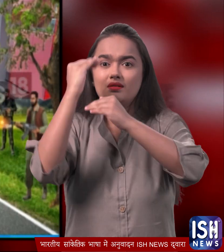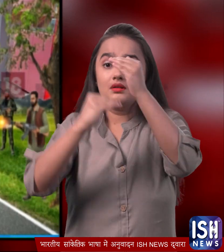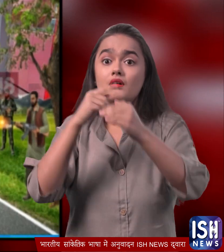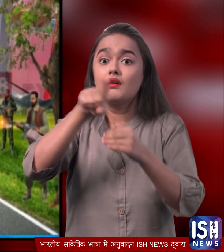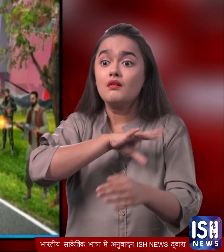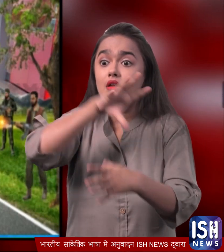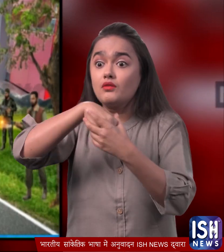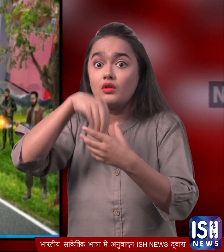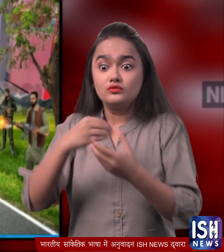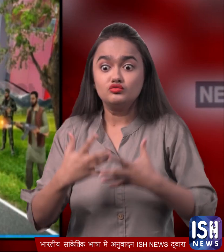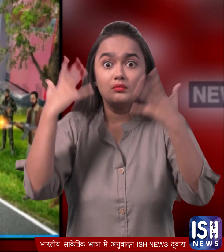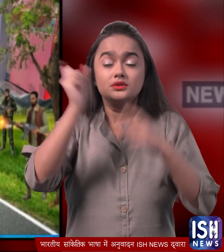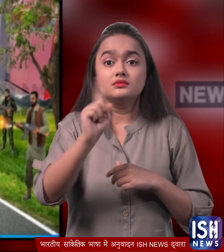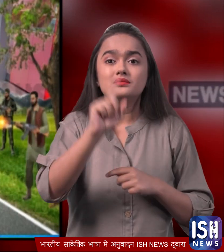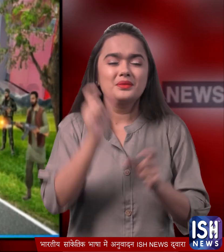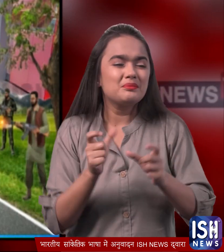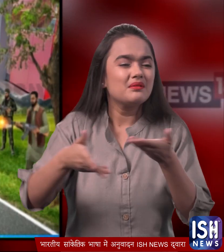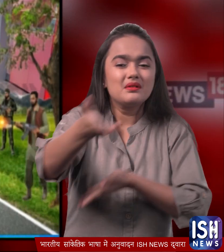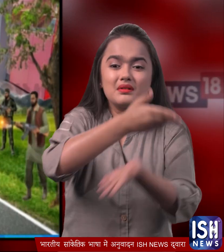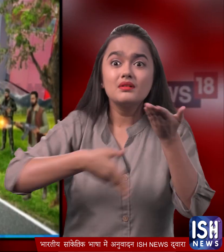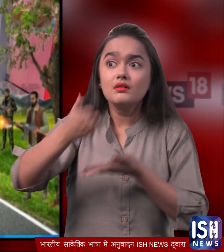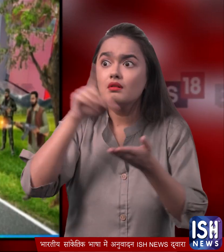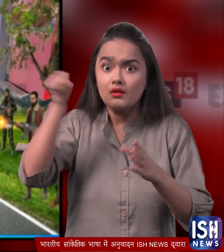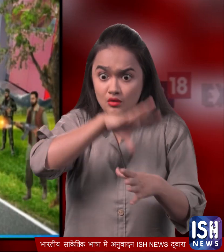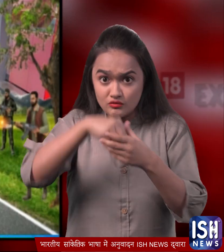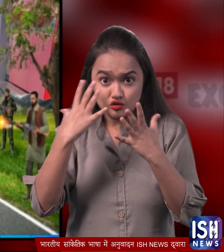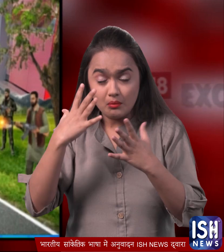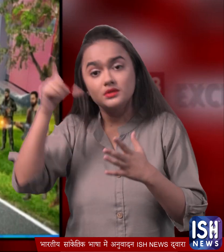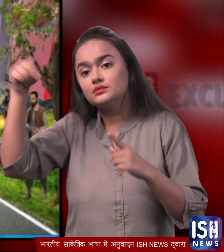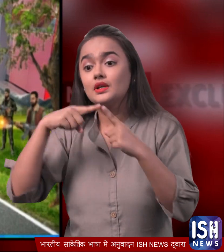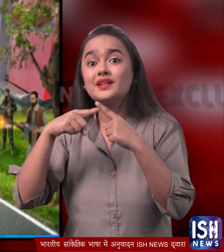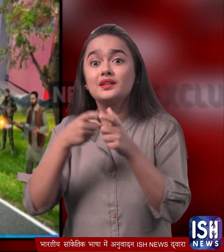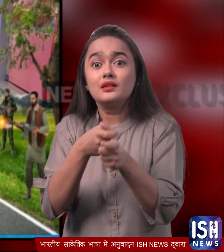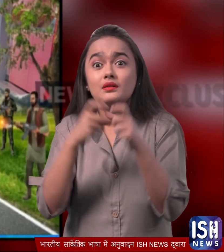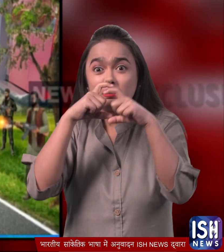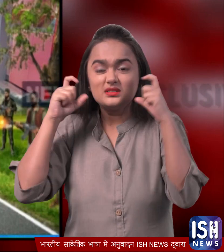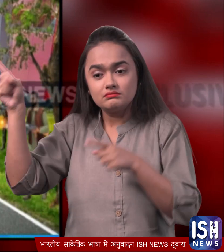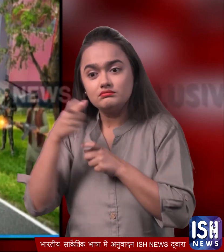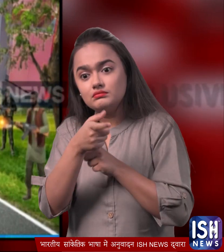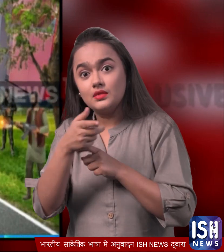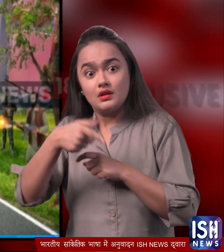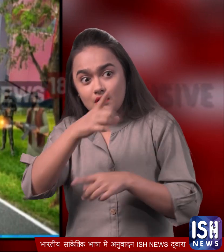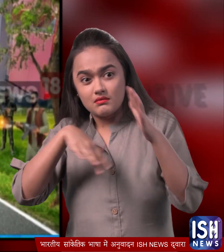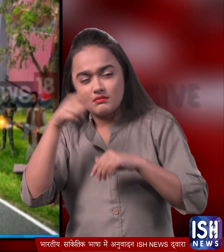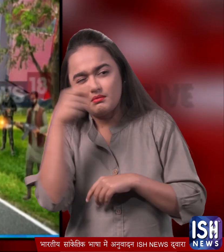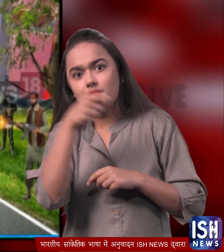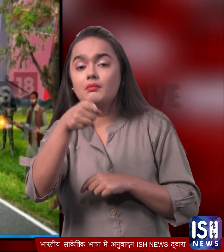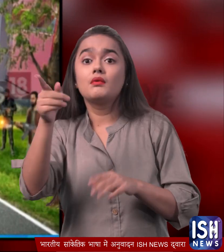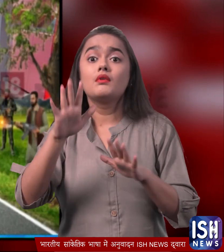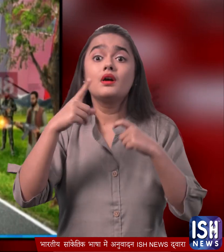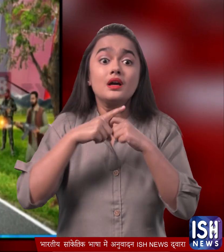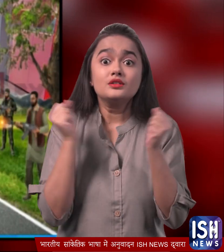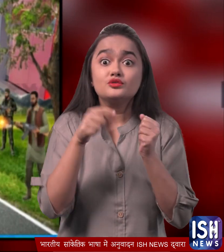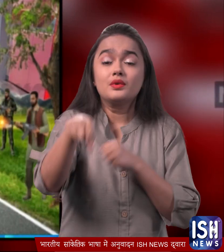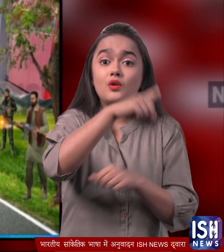को रोकने के लिए आम नागरिकों को निशाना बनाया गया। जिन लोगों को आतंकियों ने निशाना बनाया वो कश्मीर में